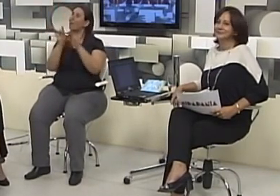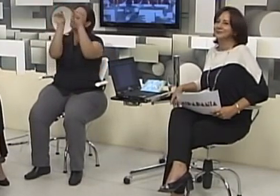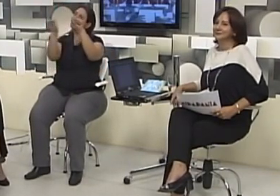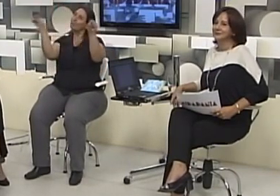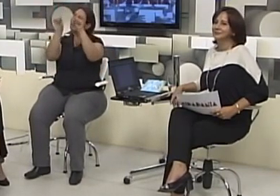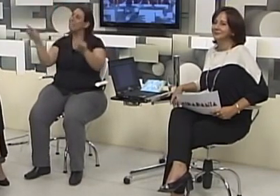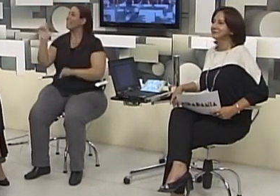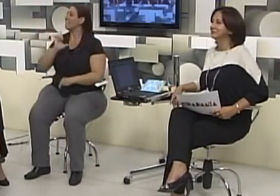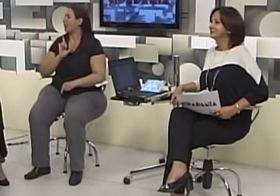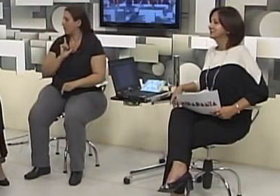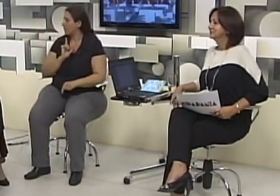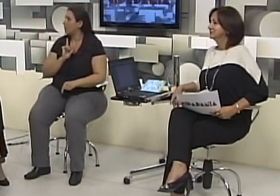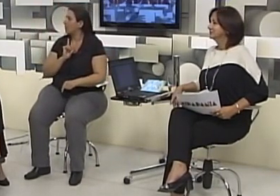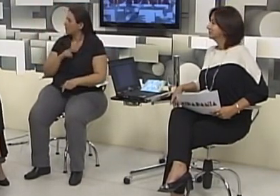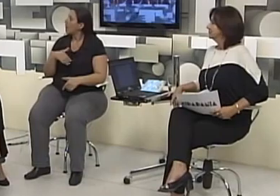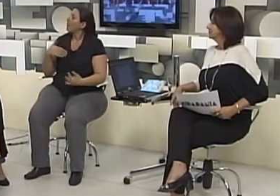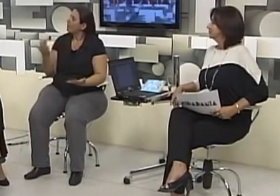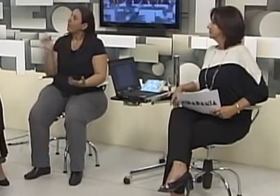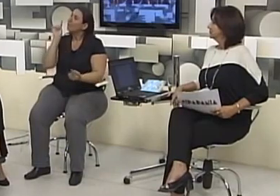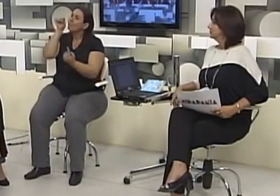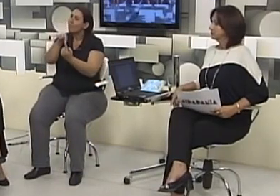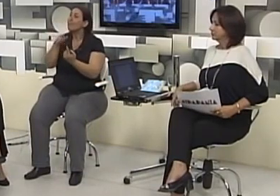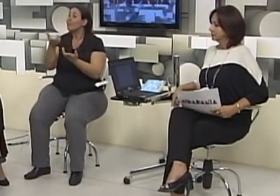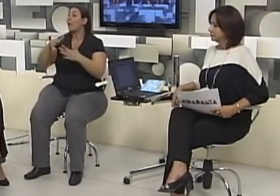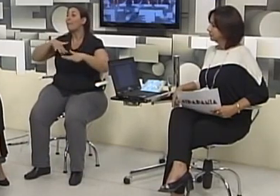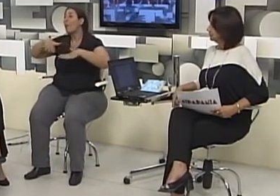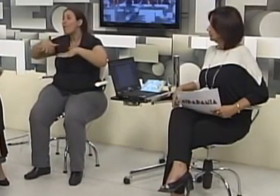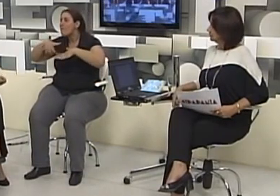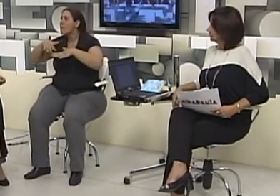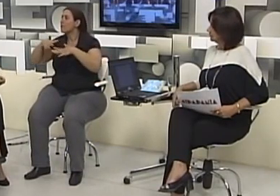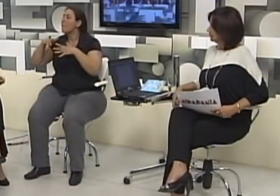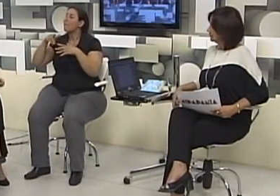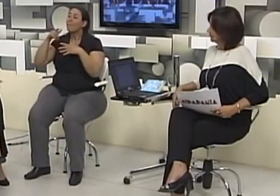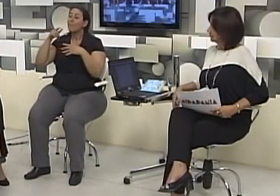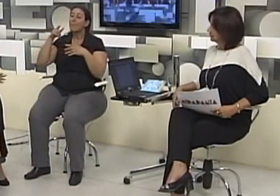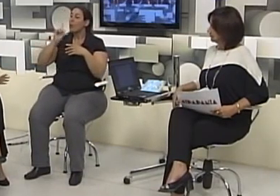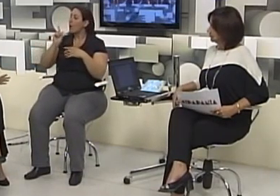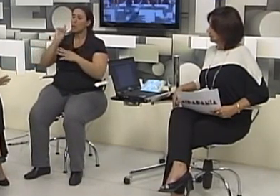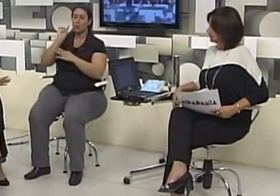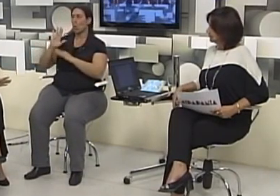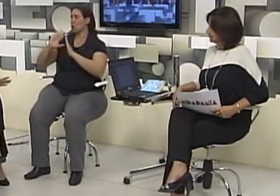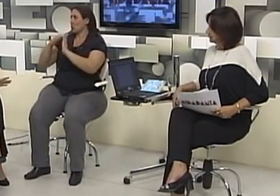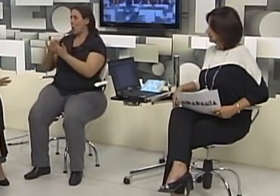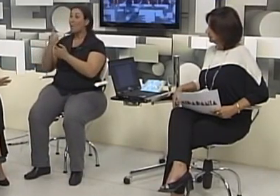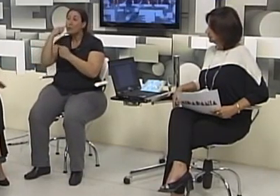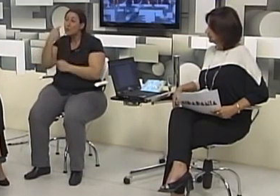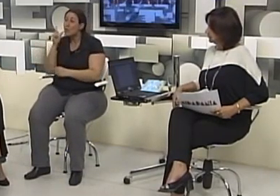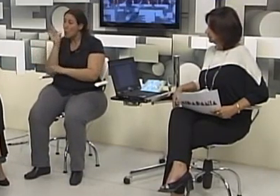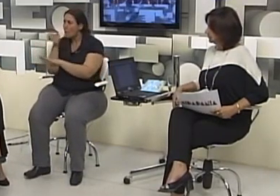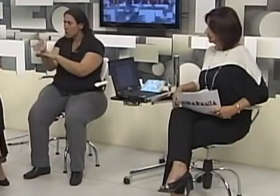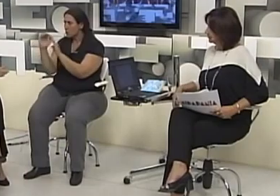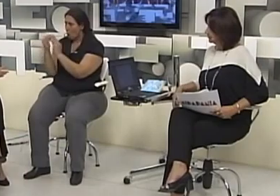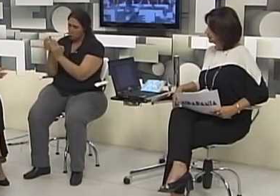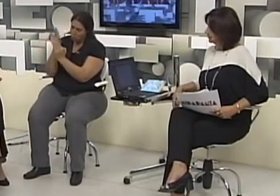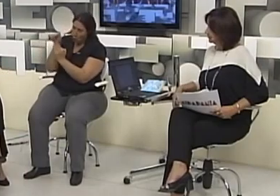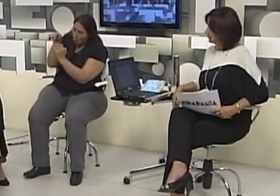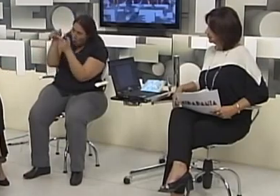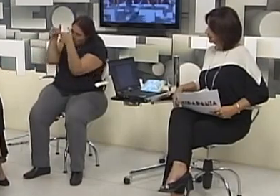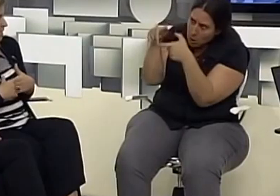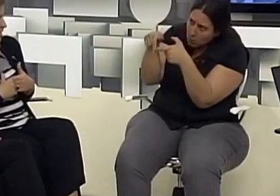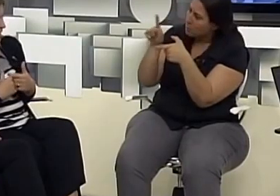escolha. Então, há um tensionamento e um movimento nesse sentido para ampliar para além da escola, porque o surdo não vai só na escola. Ele está na